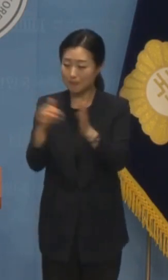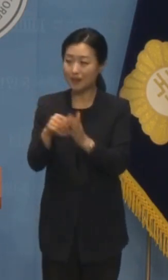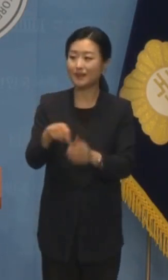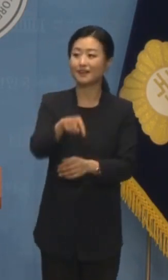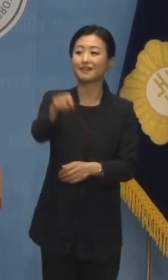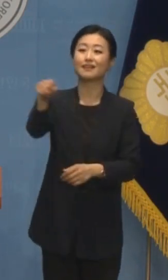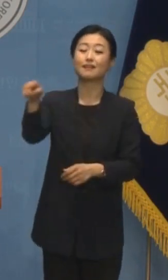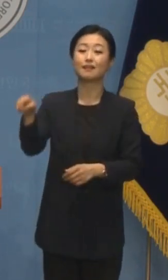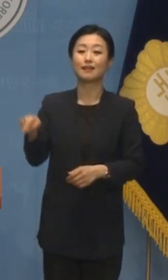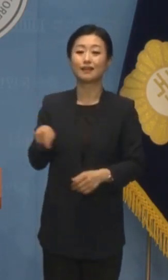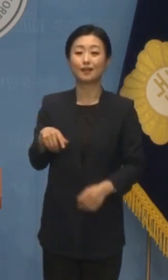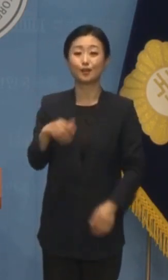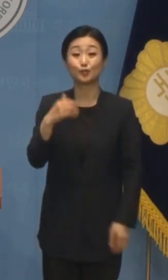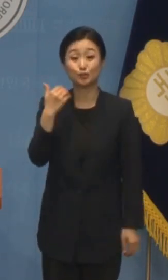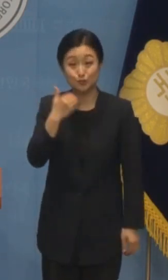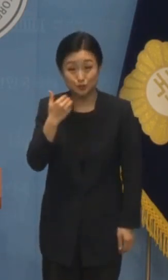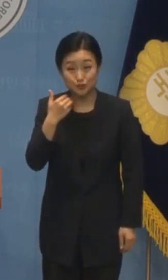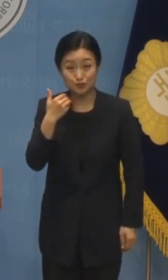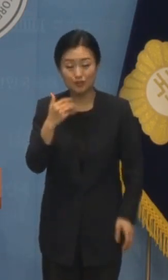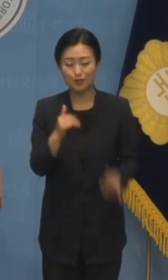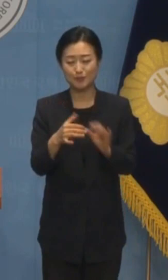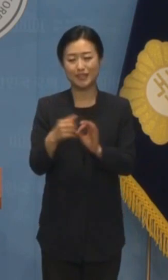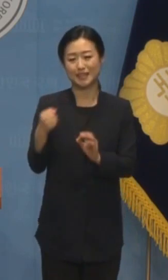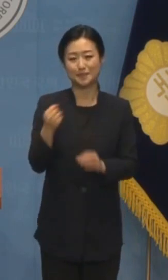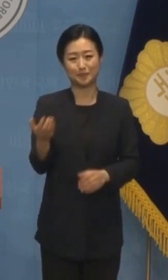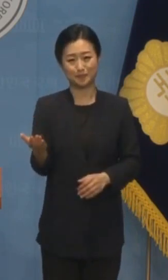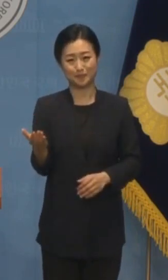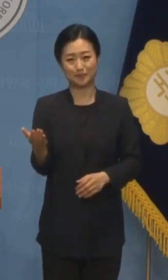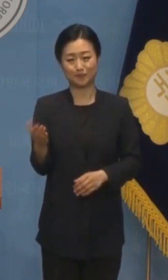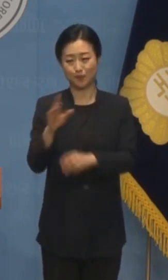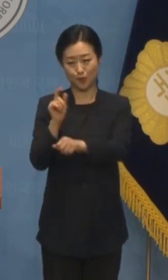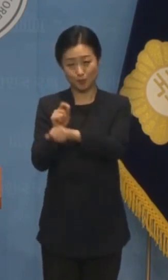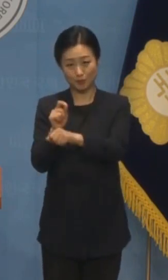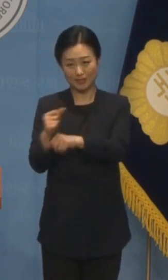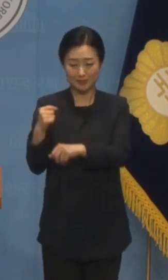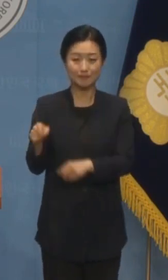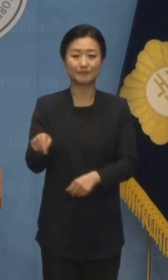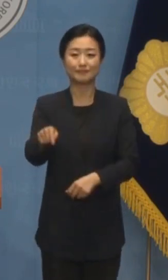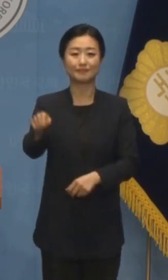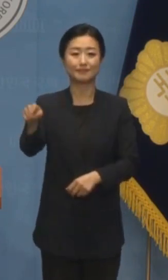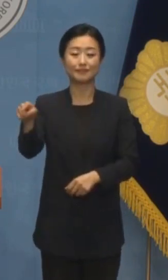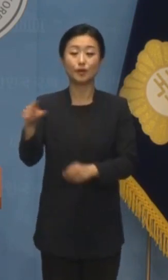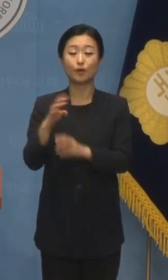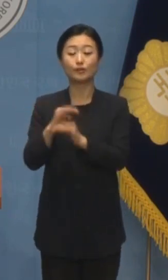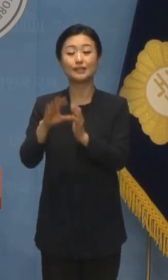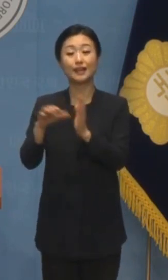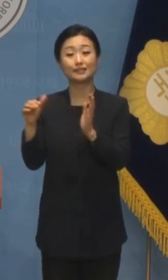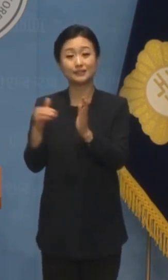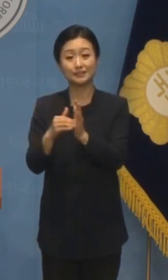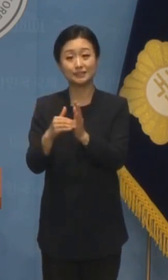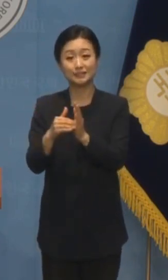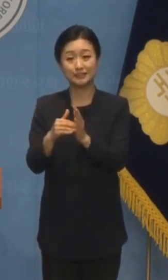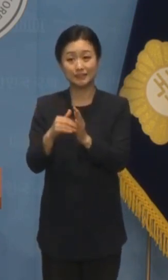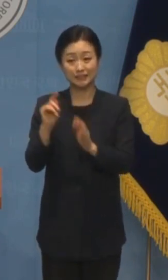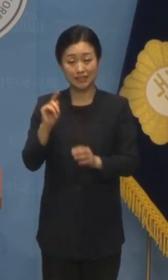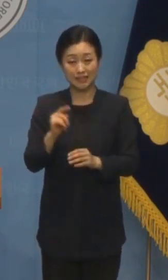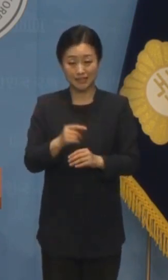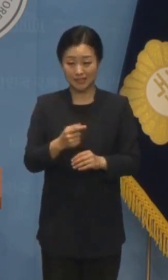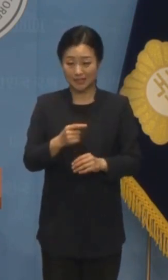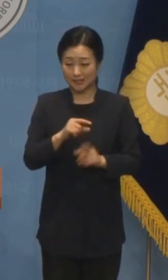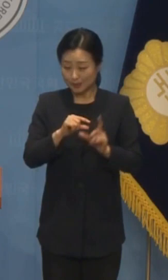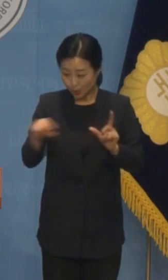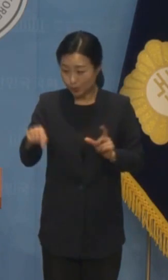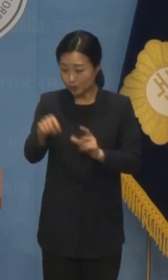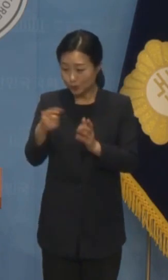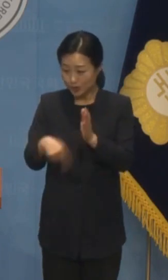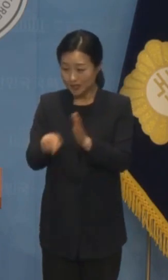과연 누구입니까? 국민의힘을 비롯해서 공고한 기득권 세력입니다. 도대체 언제까지 이 지긋지긋한 소수만을 위한